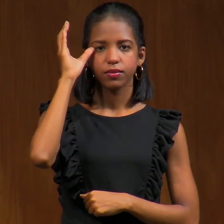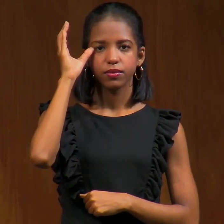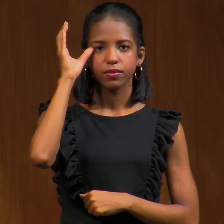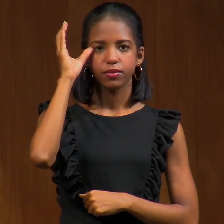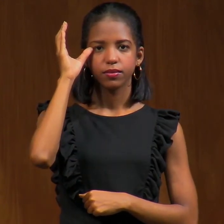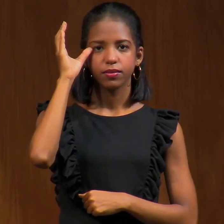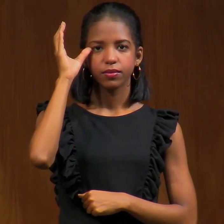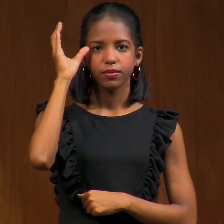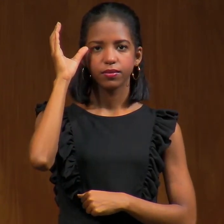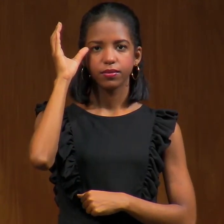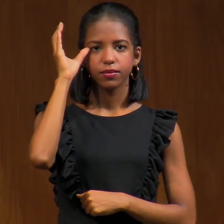China,